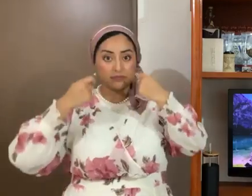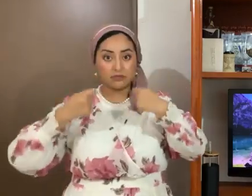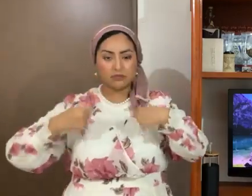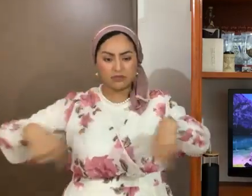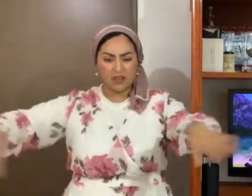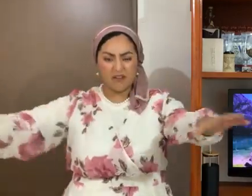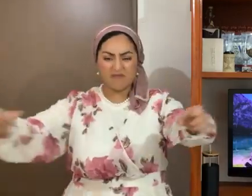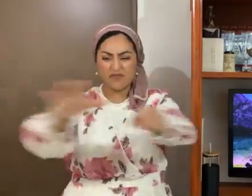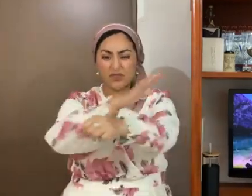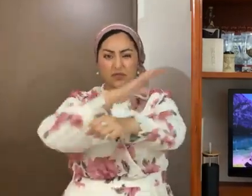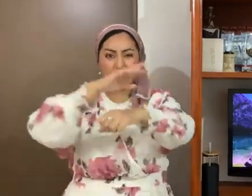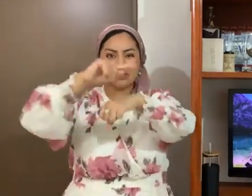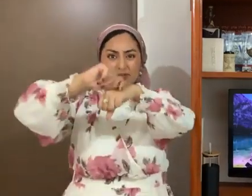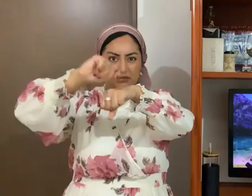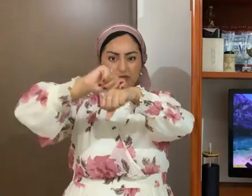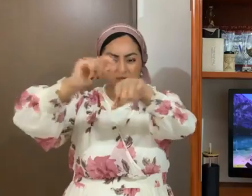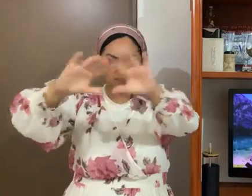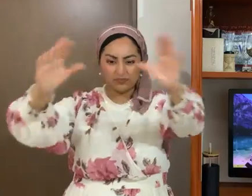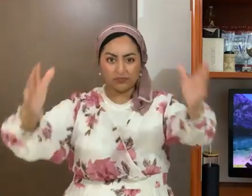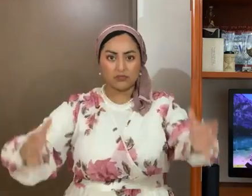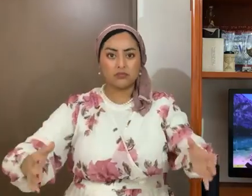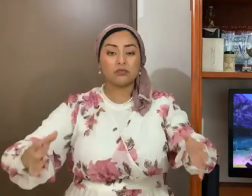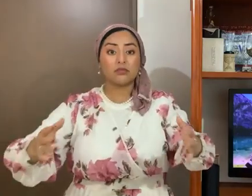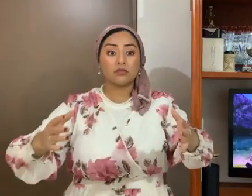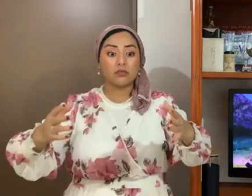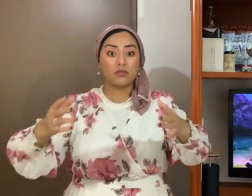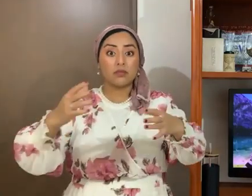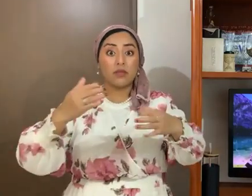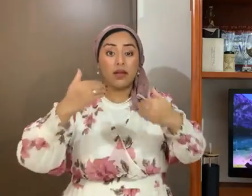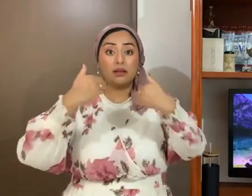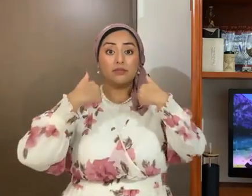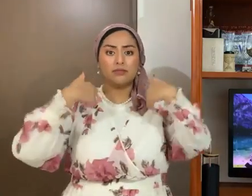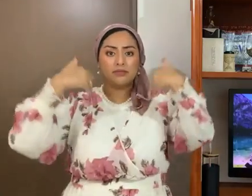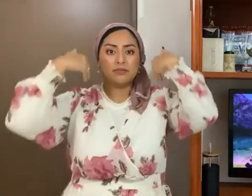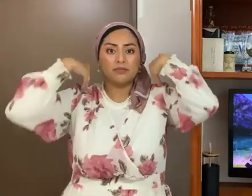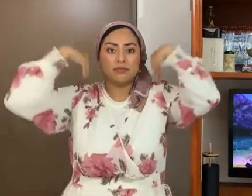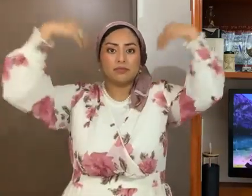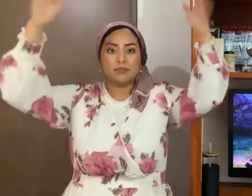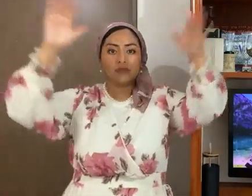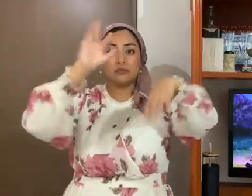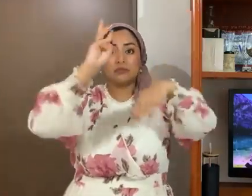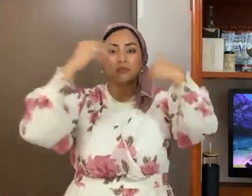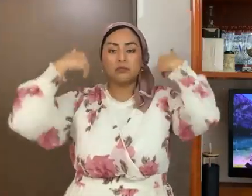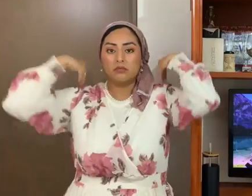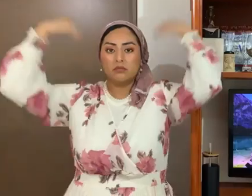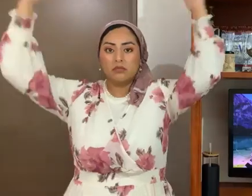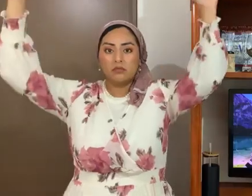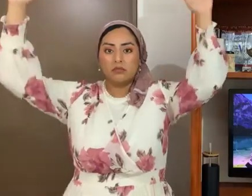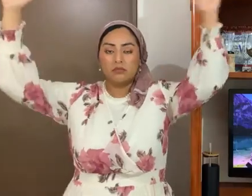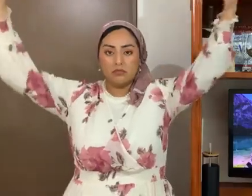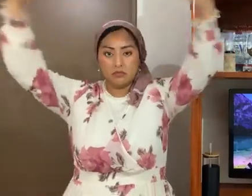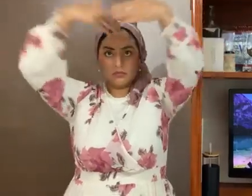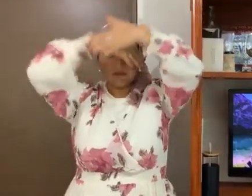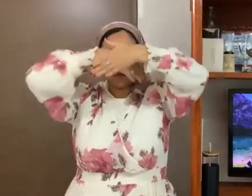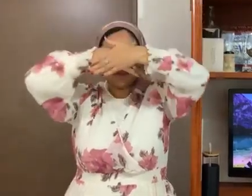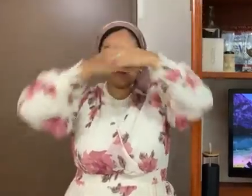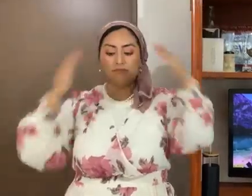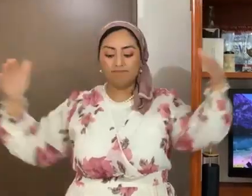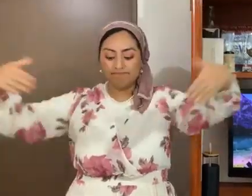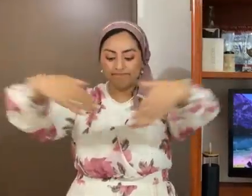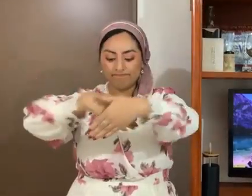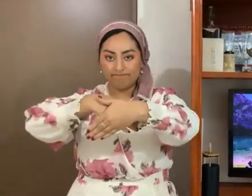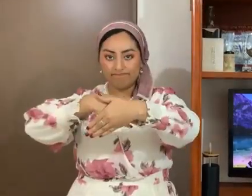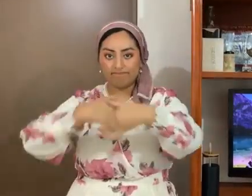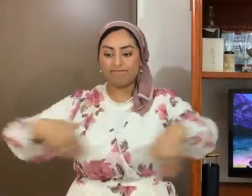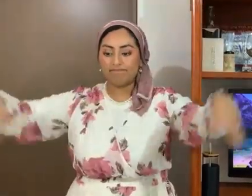vestimenta llenaba el templo. Y por encima de él había serafines, cada uno tenía 6 alas, con 2 cubrían sus rostros, con 2 cubrían sus pies y